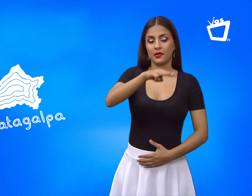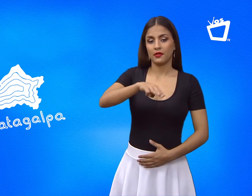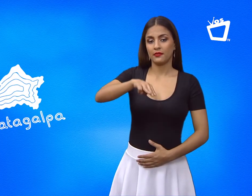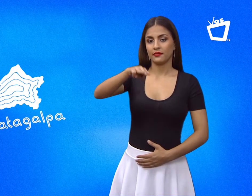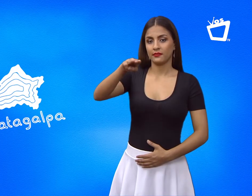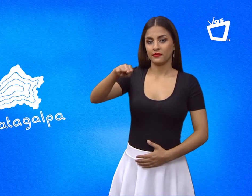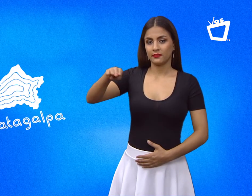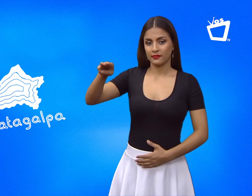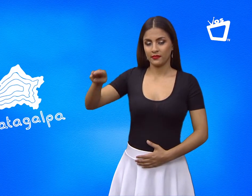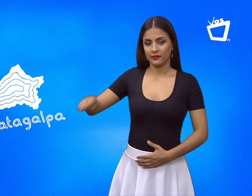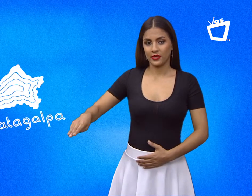Matagalpa.